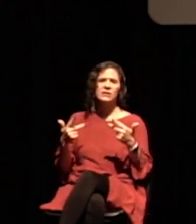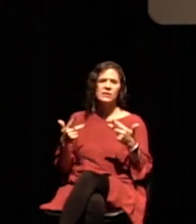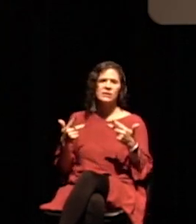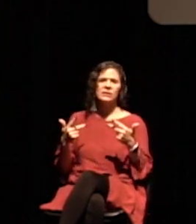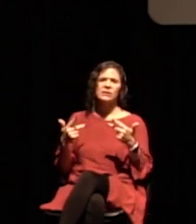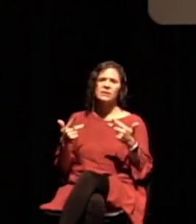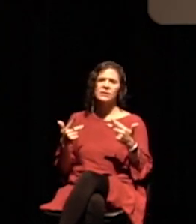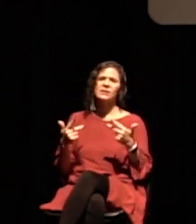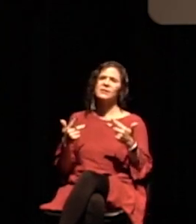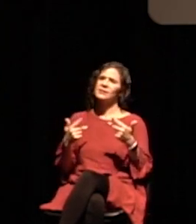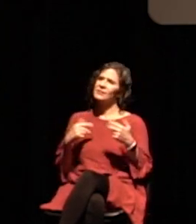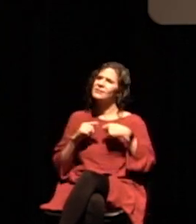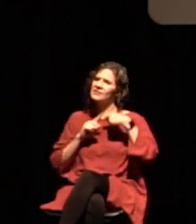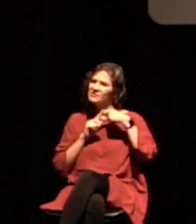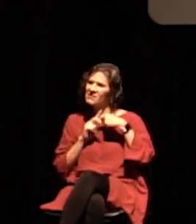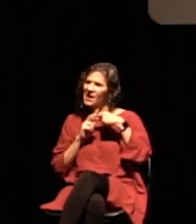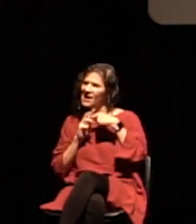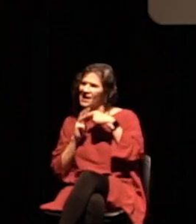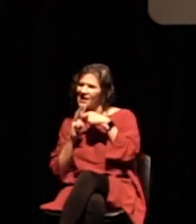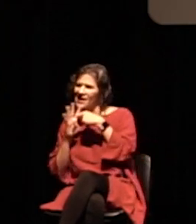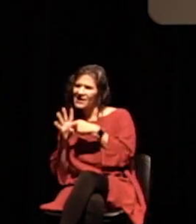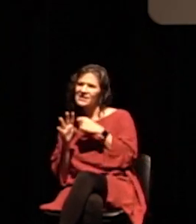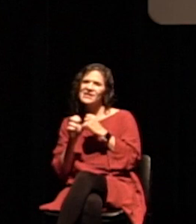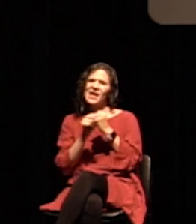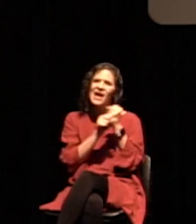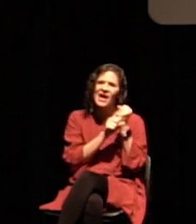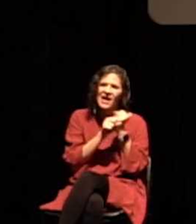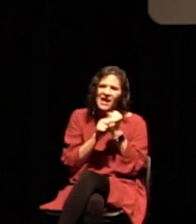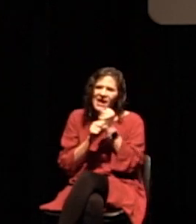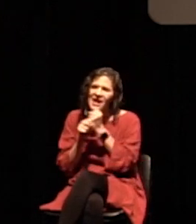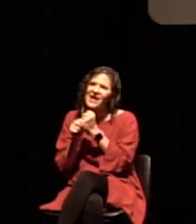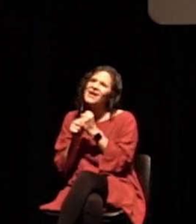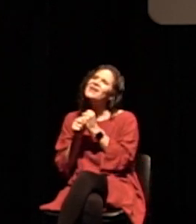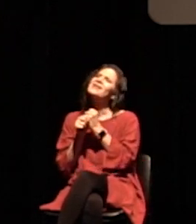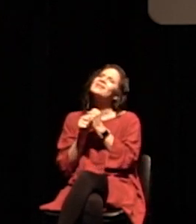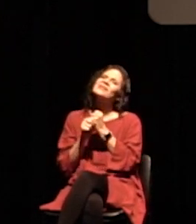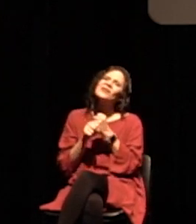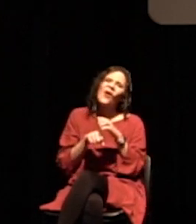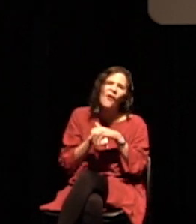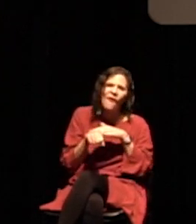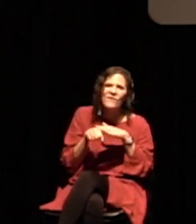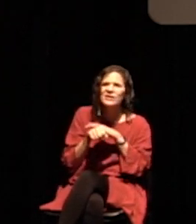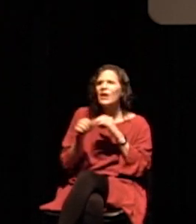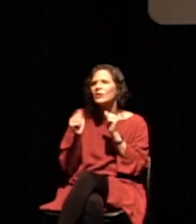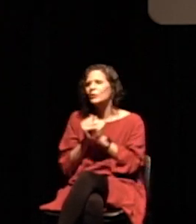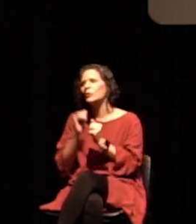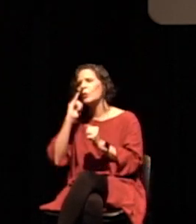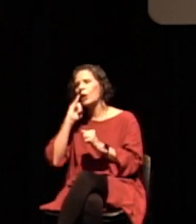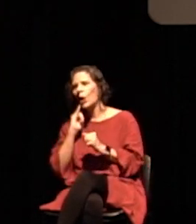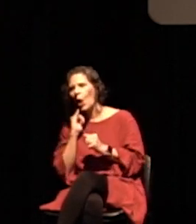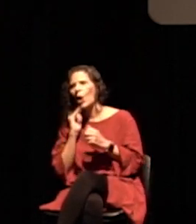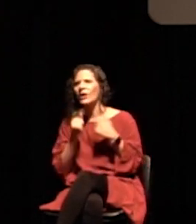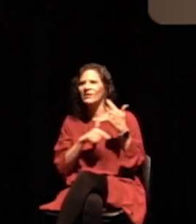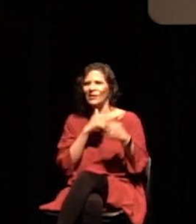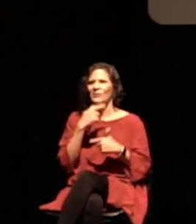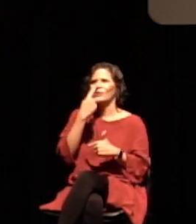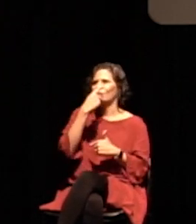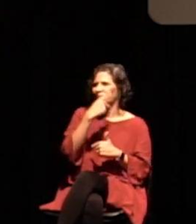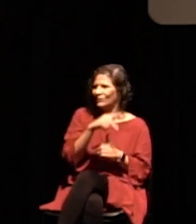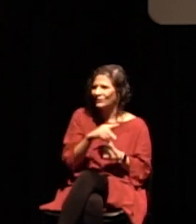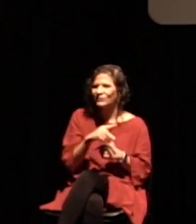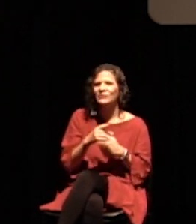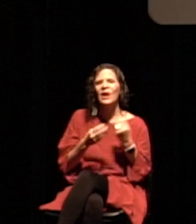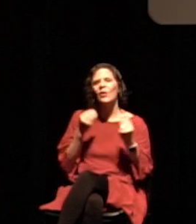de muitos meses, muitos anos, de privar com a IOL, com o trabalho dela, de acompanhar